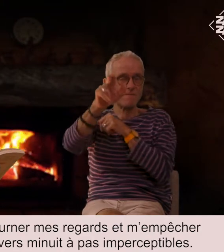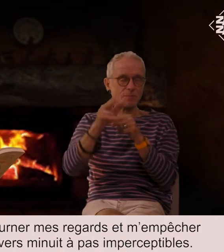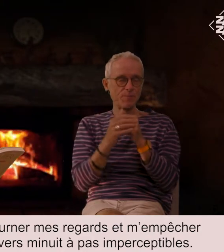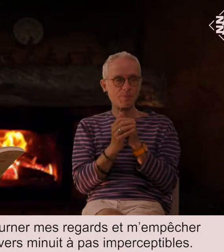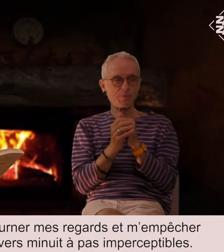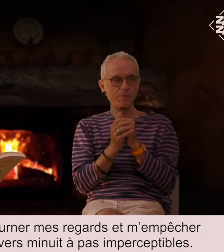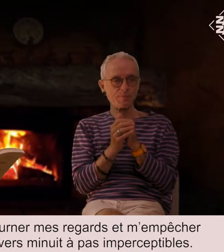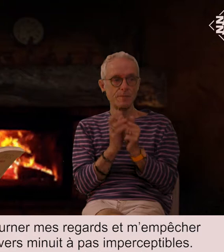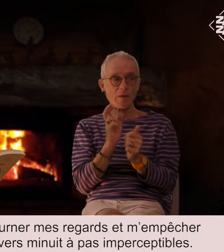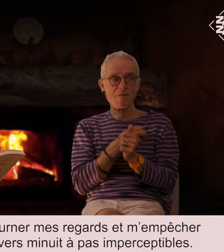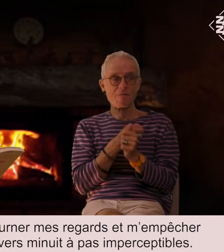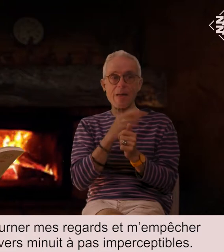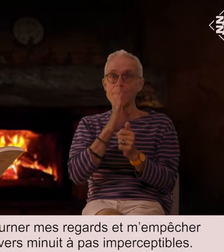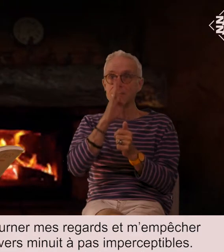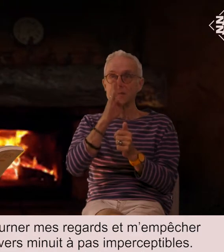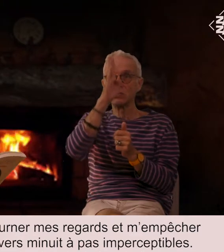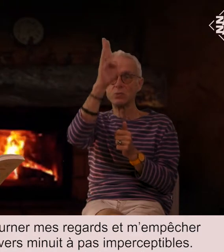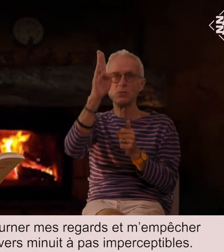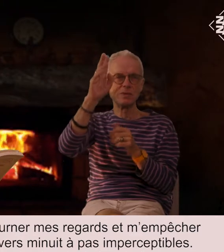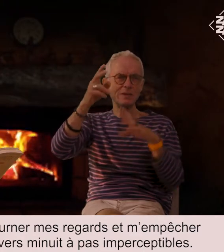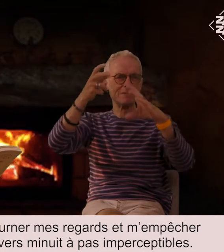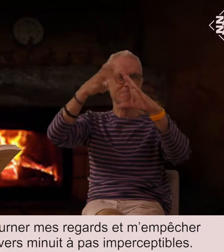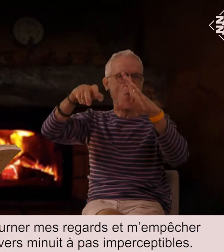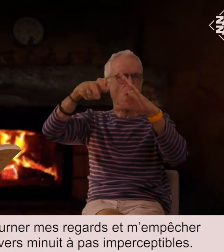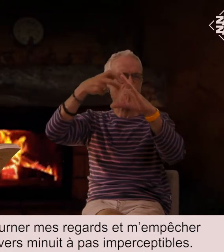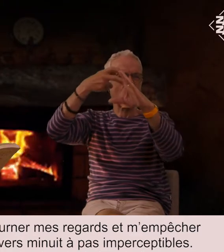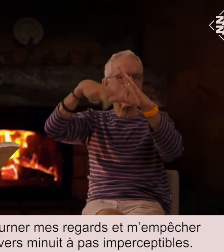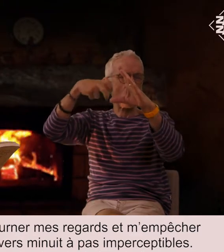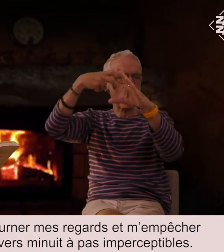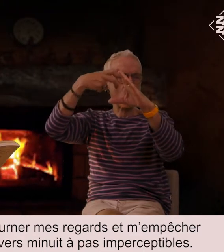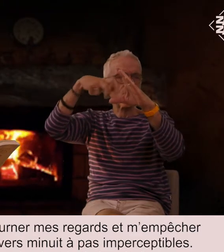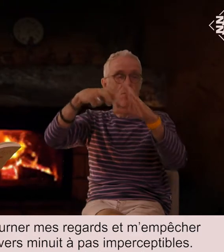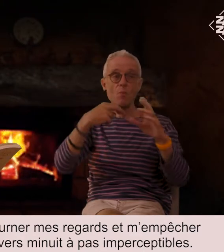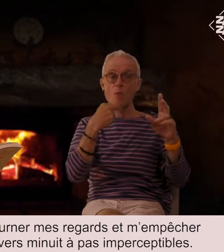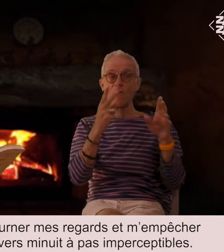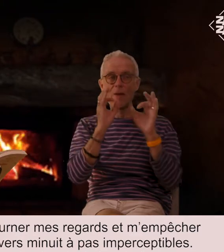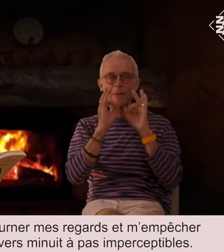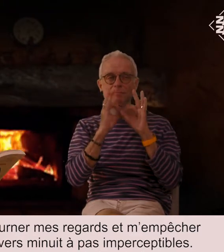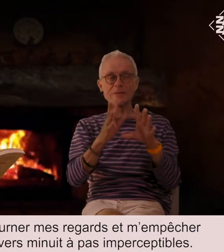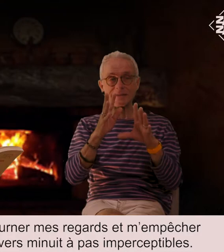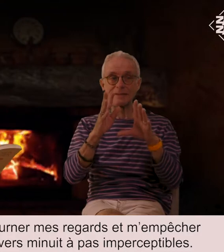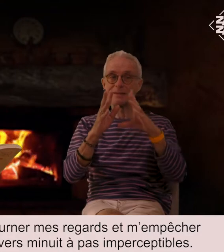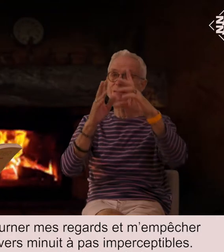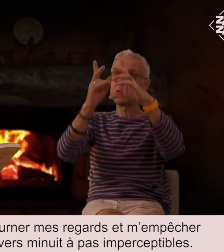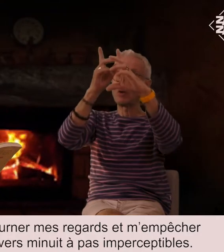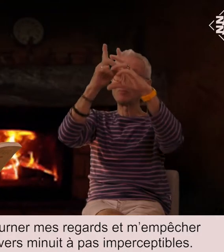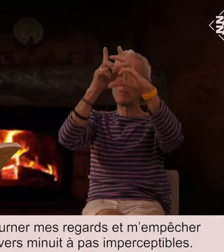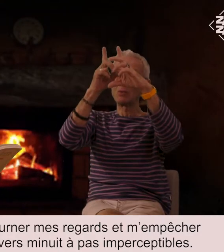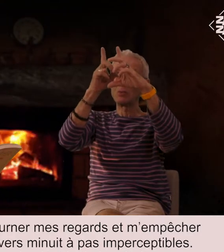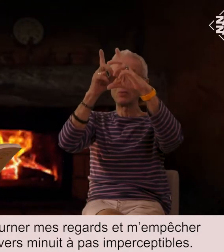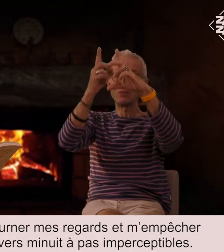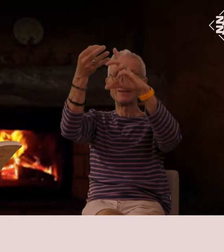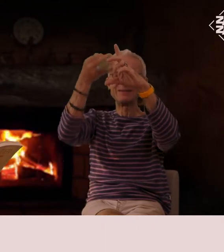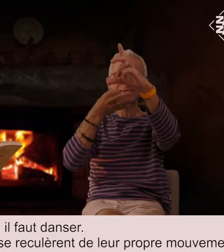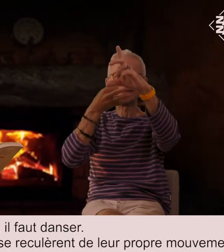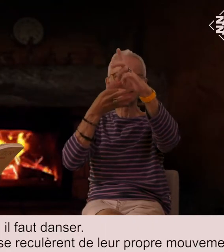Enfin, minuit sonna. Une voix dont le timbre était exactement celui de la pendule se fit entendre et